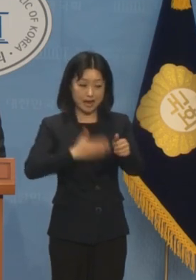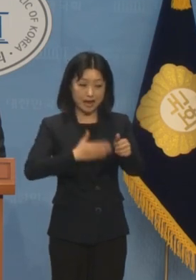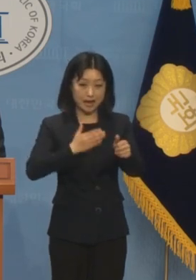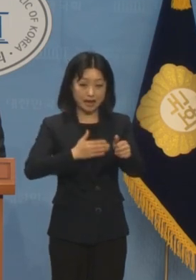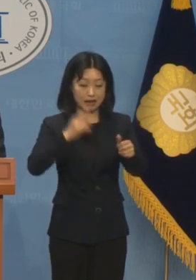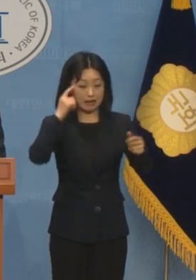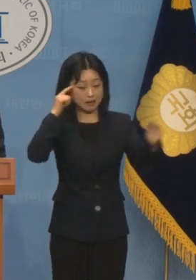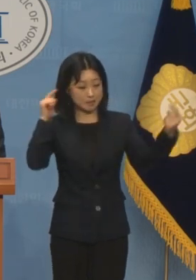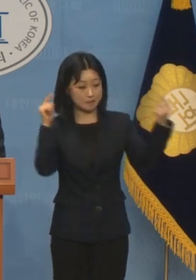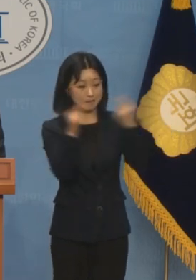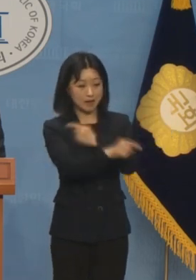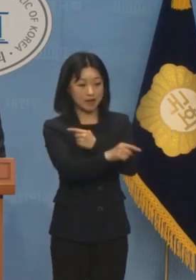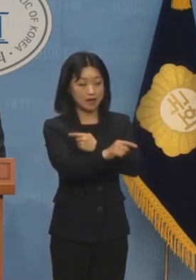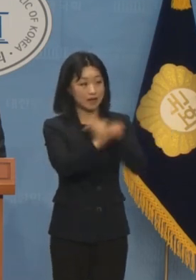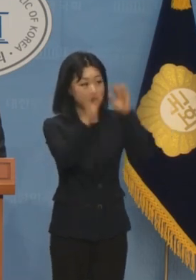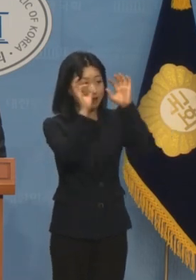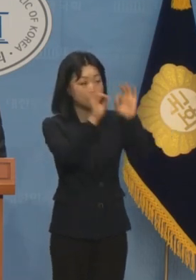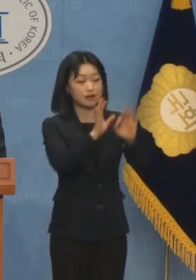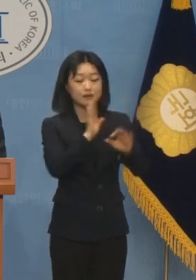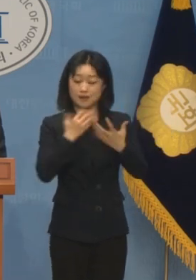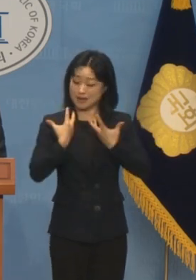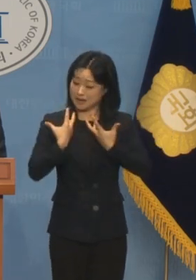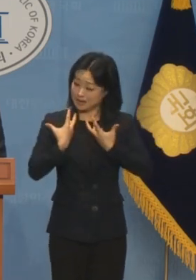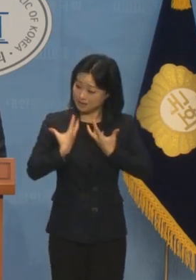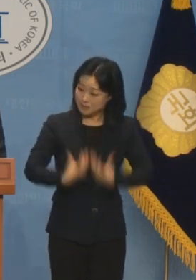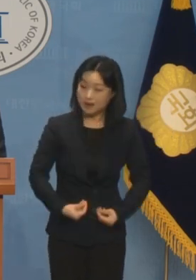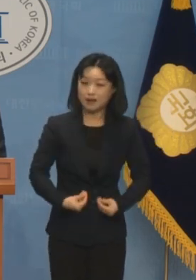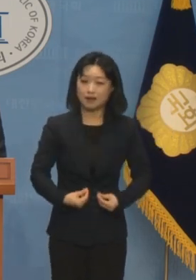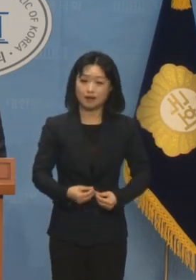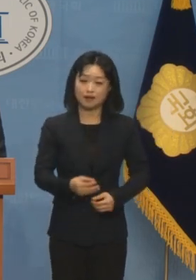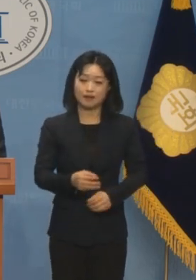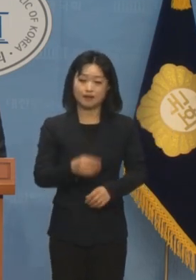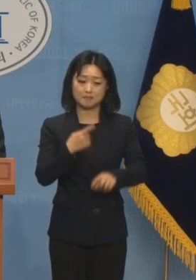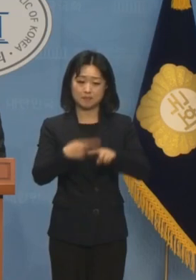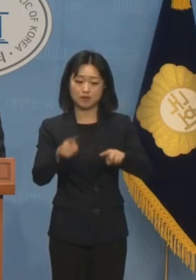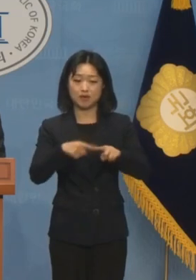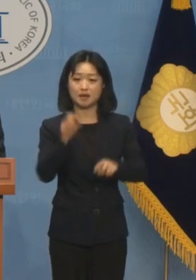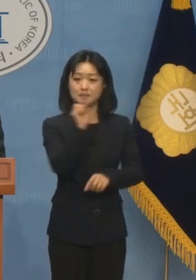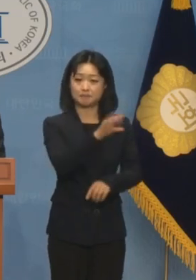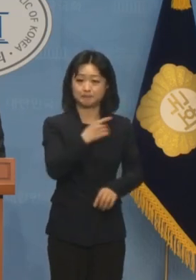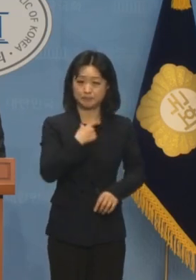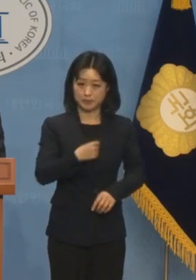점에서 매우 실망스럽다는 평가를 내릴 수밖에 없습니다.